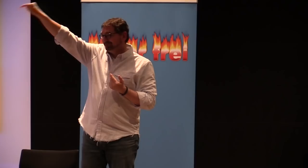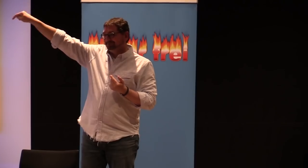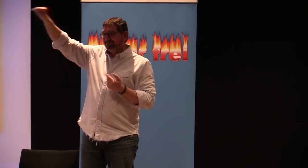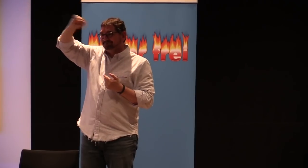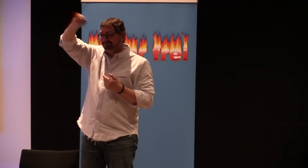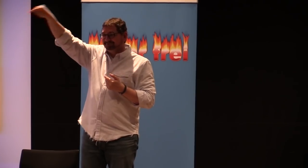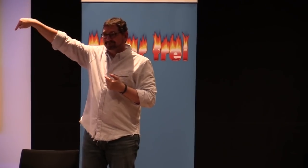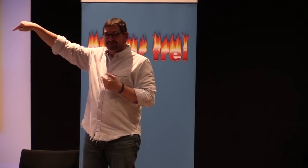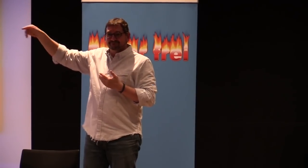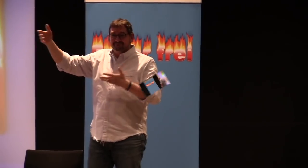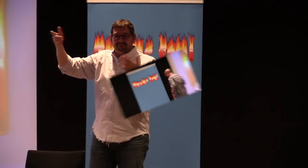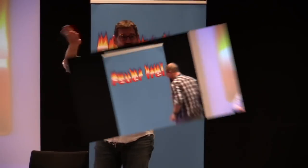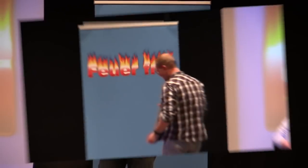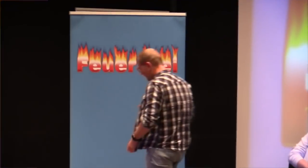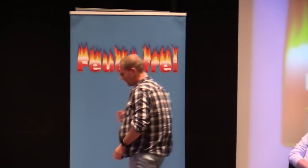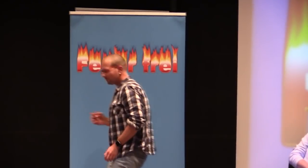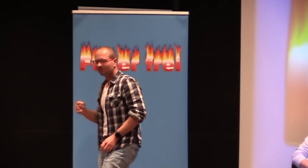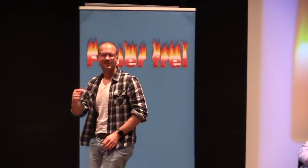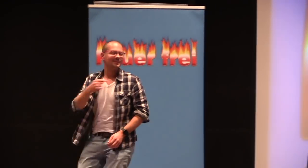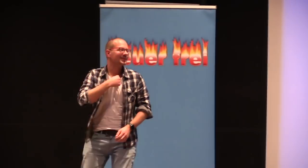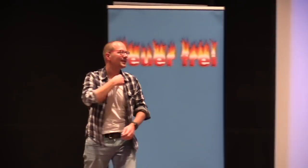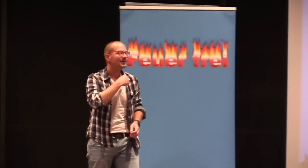also bitten, wer Fragen hat, oder?